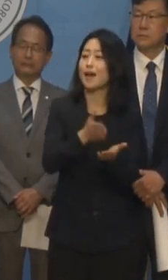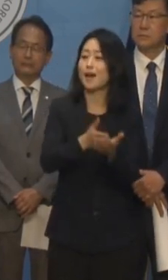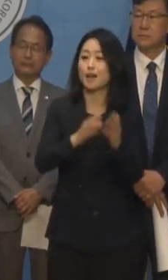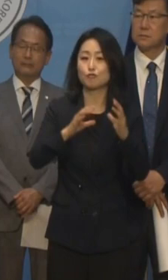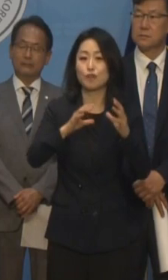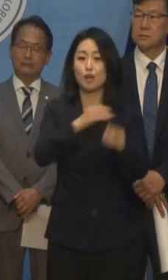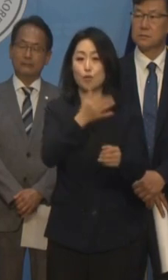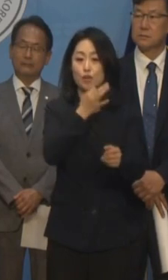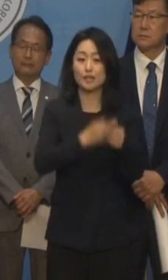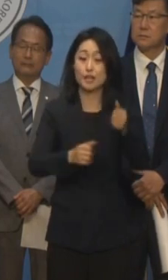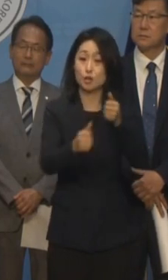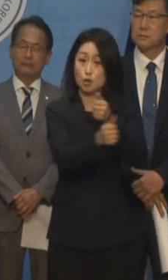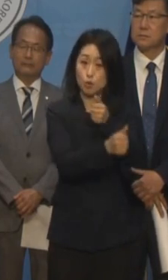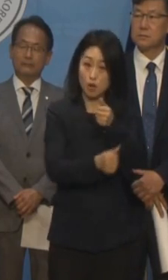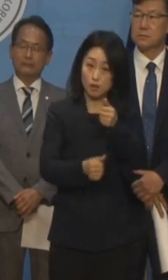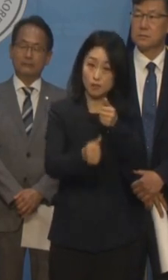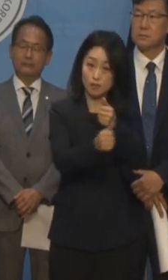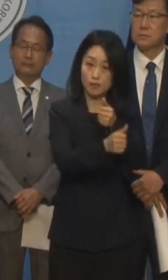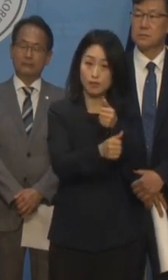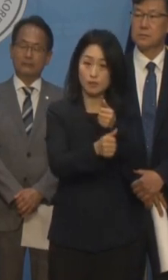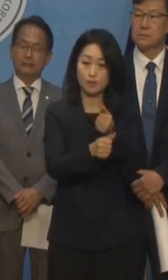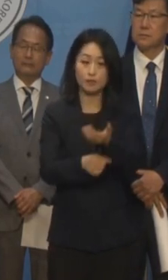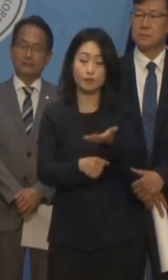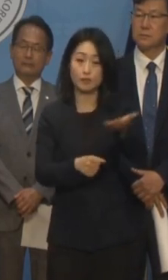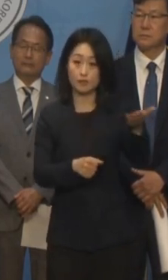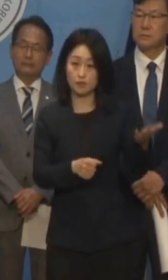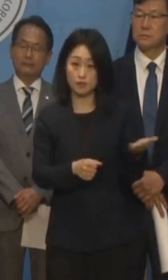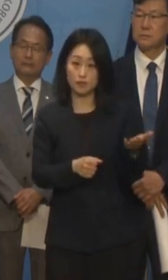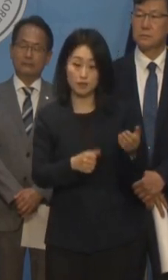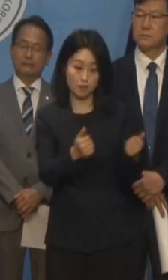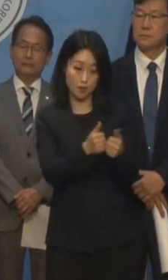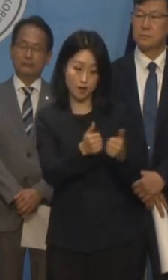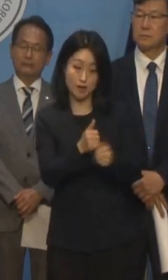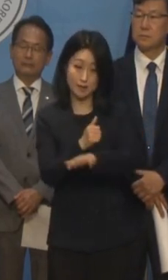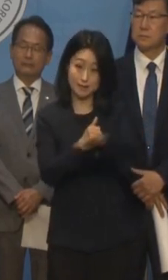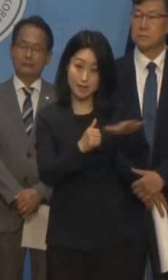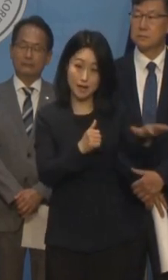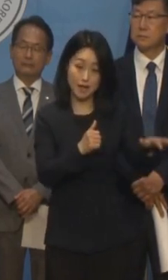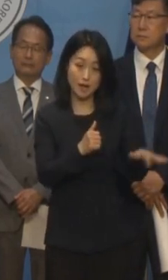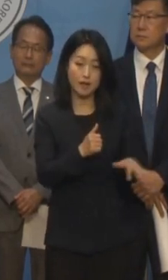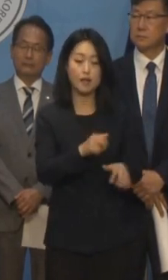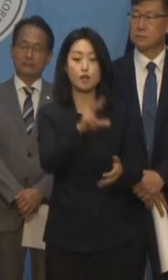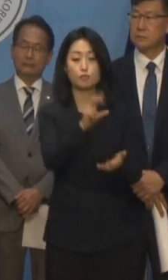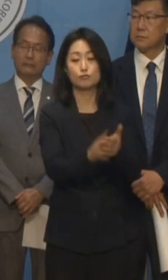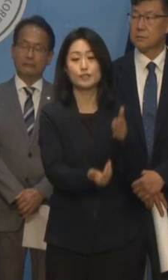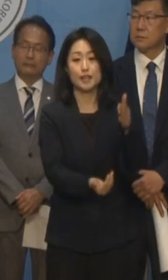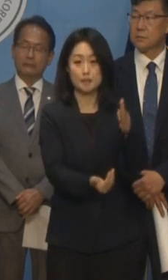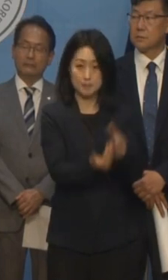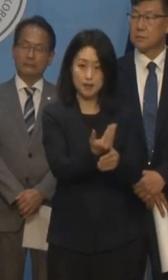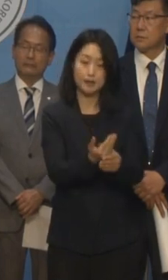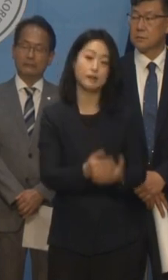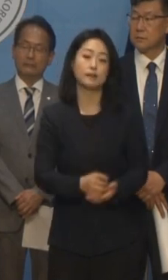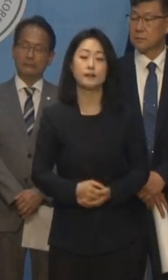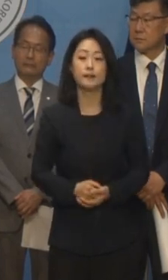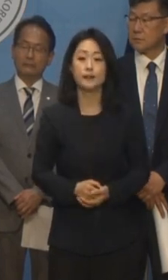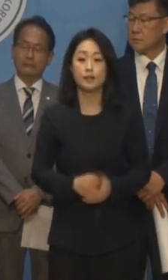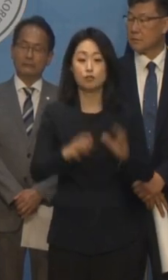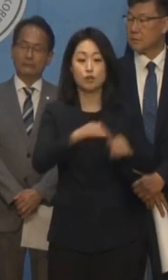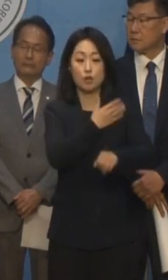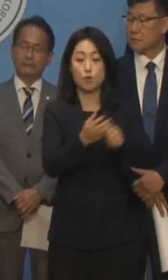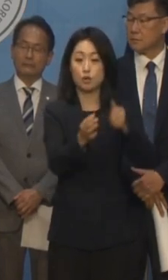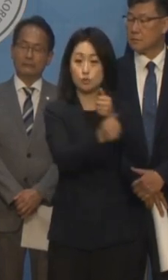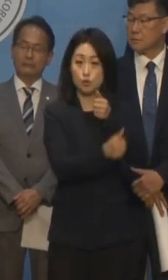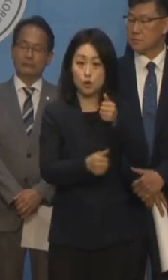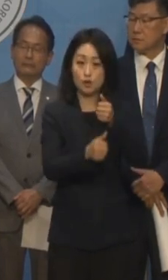권익위와 그들로 구성된 전원위의 실태가 근본적인 문제인 것입니다. 권익위